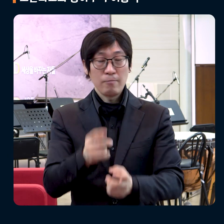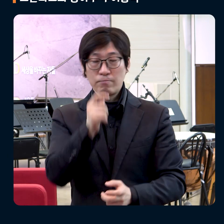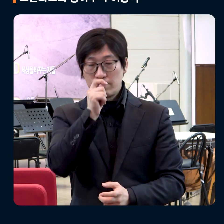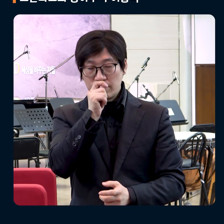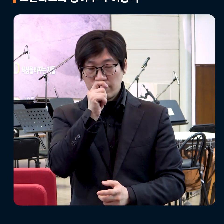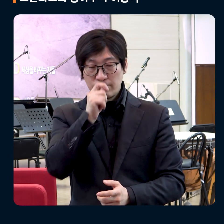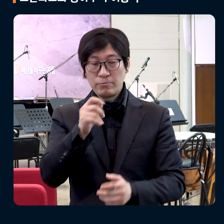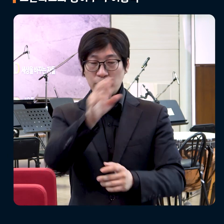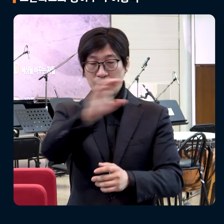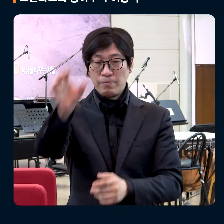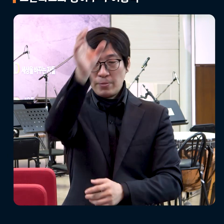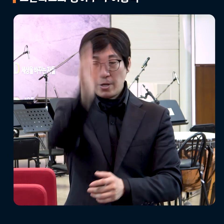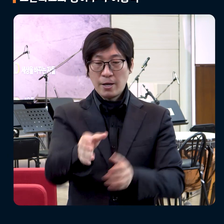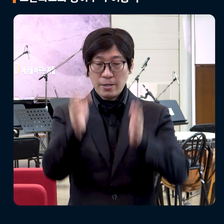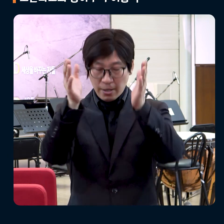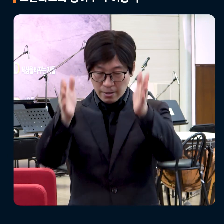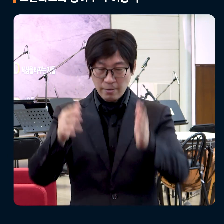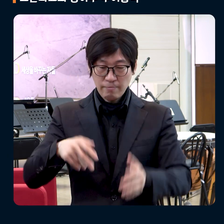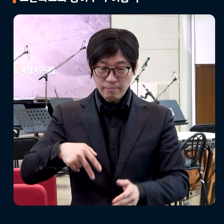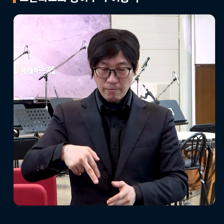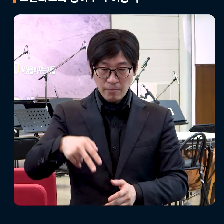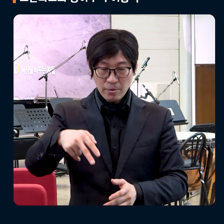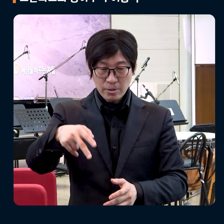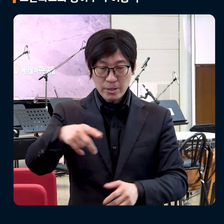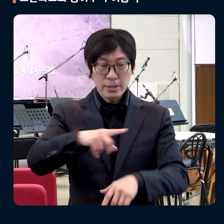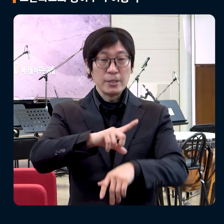그분이 묵묵히 걸어가신 겁니다.